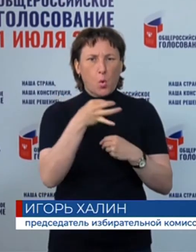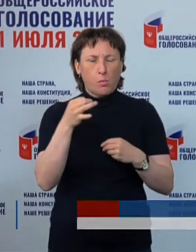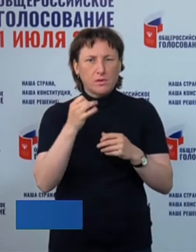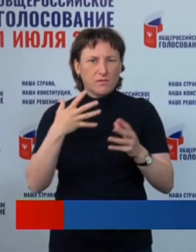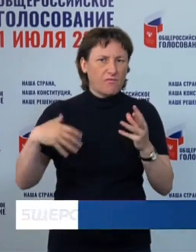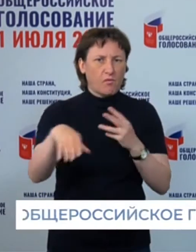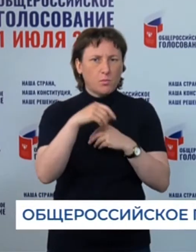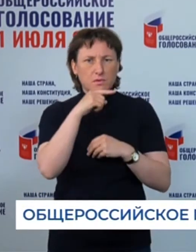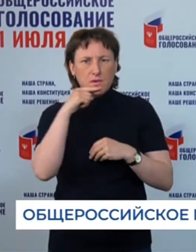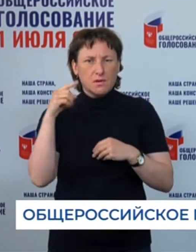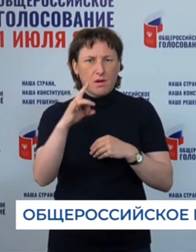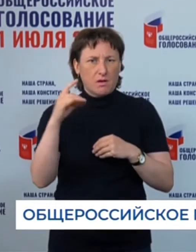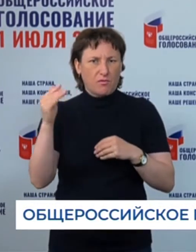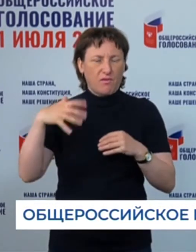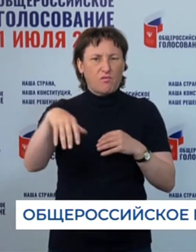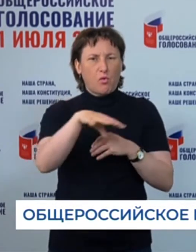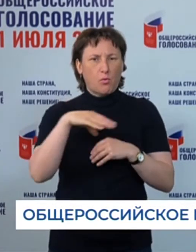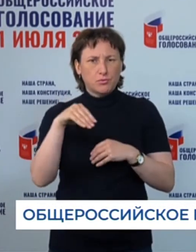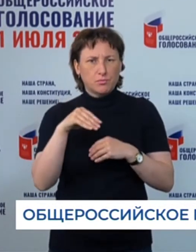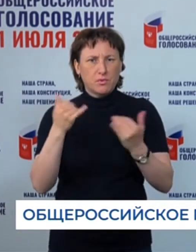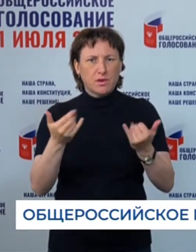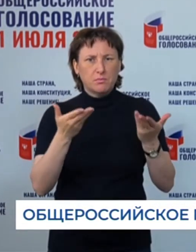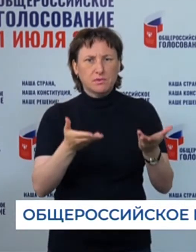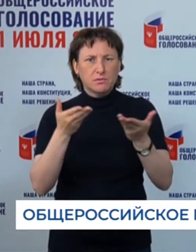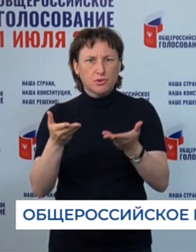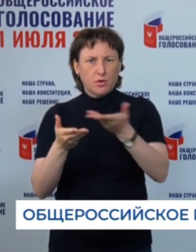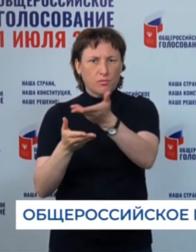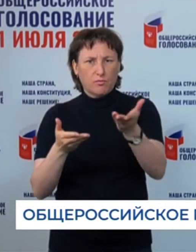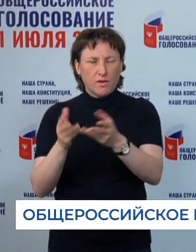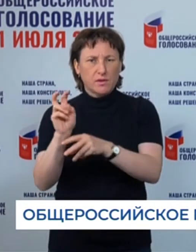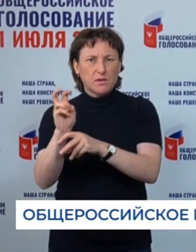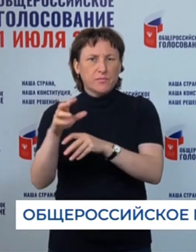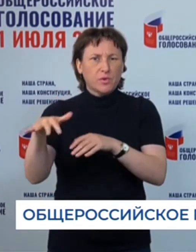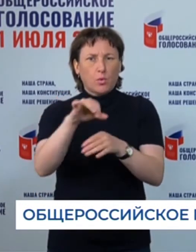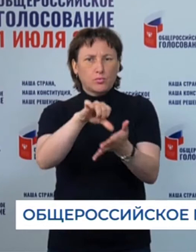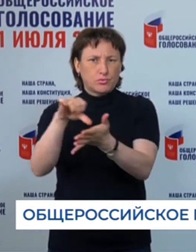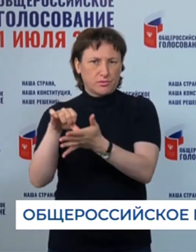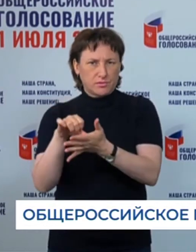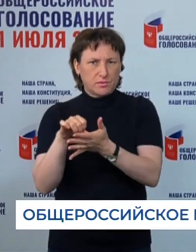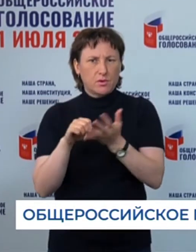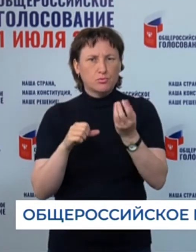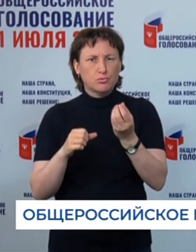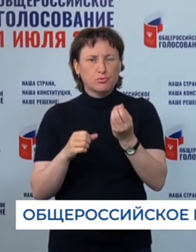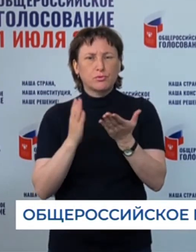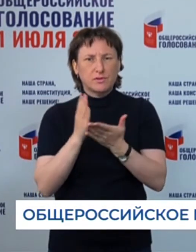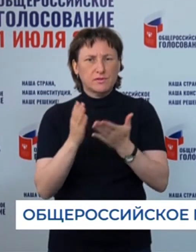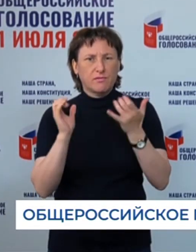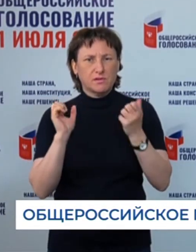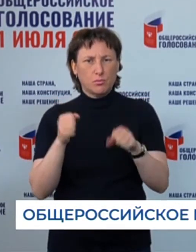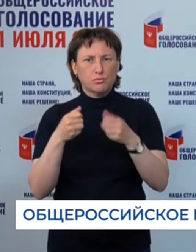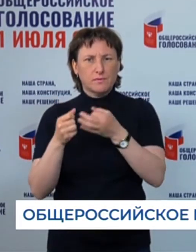и для российской федерации в целом я приглашаю вас на участки для голосования еще есть возможность